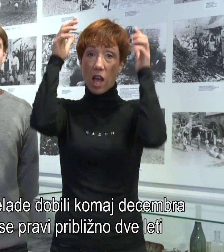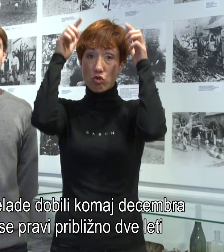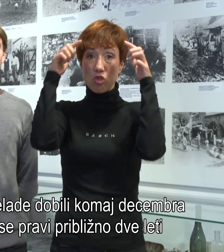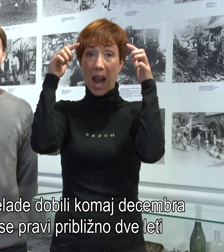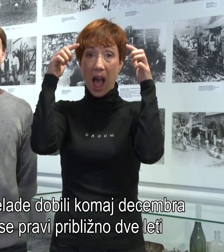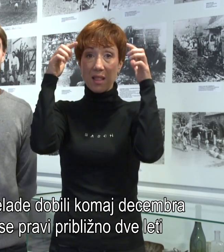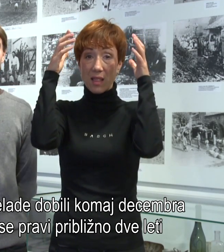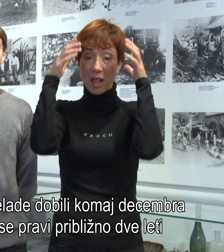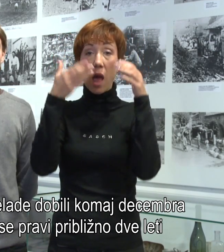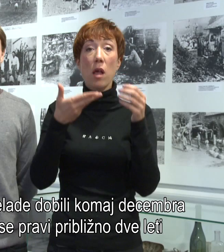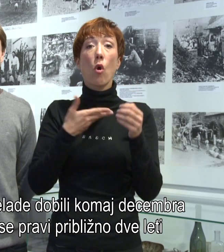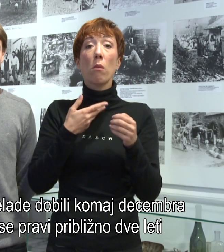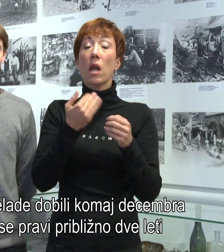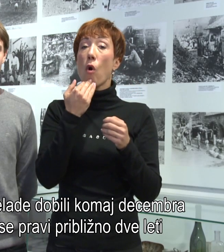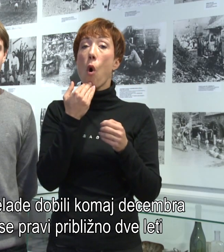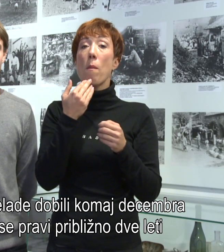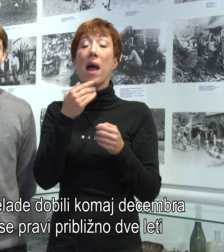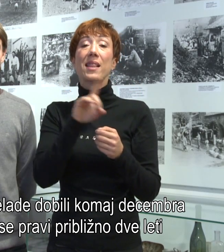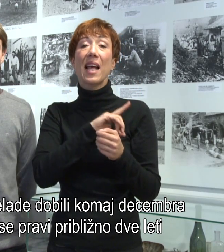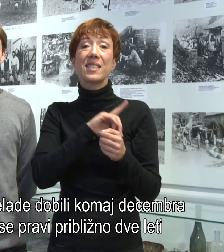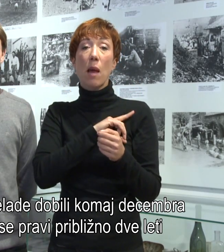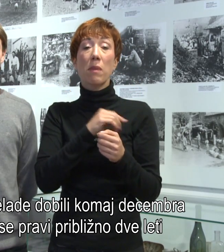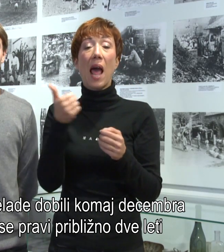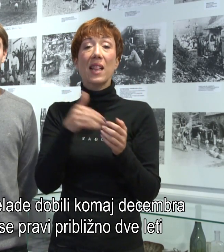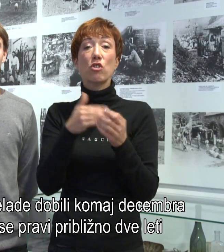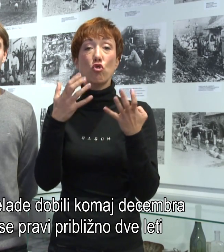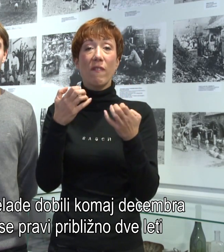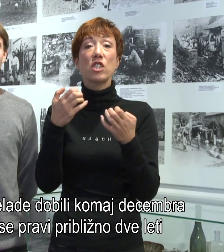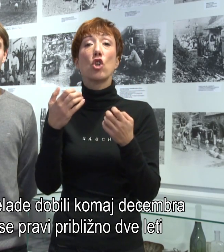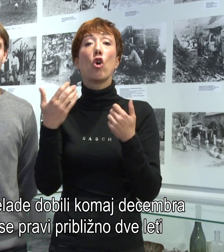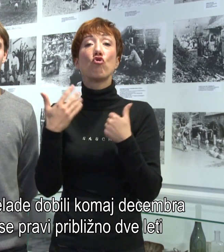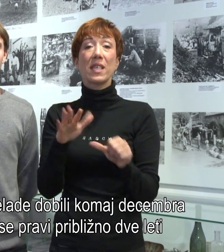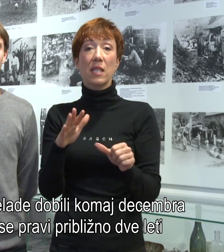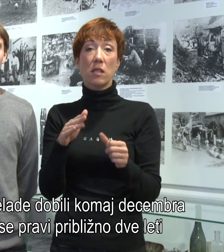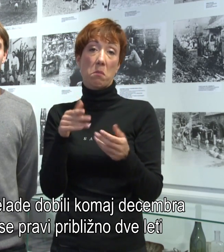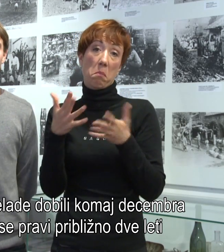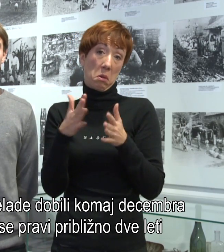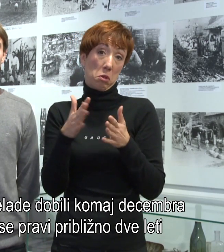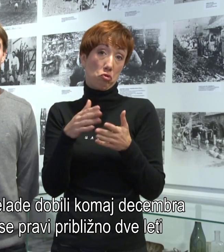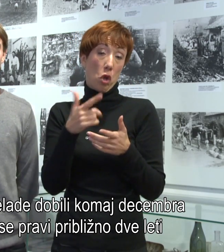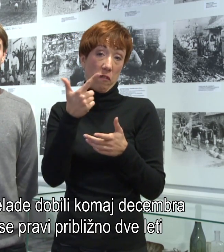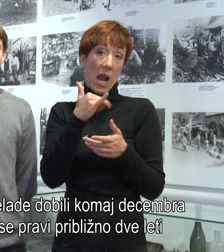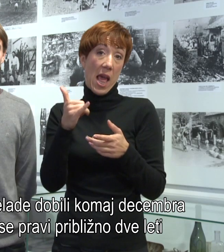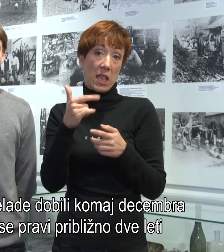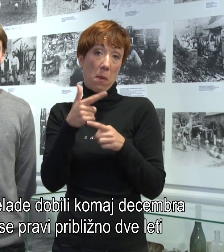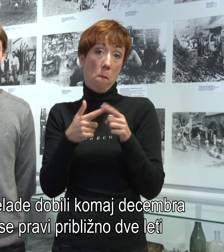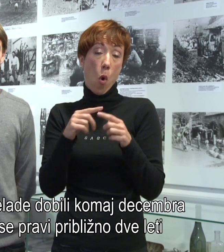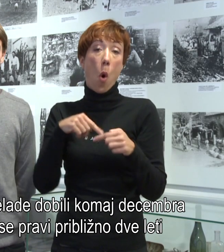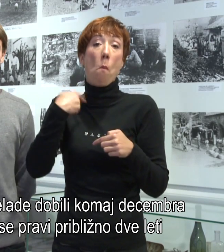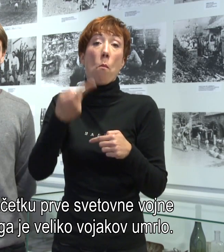šele decembra leta 16, se pravi približno 2 leti pa pol po začetku Prve